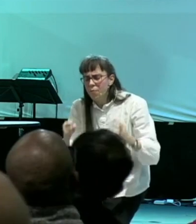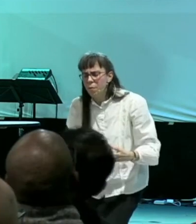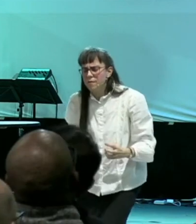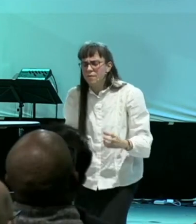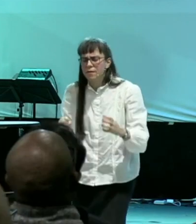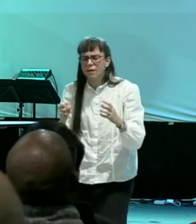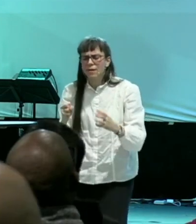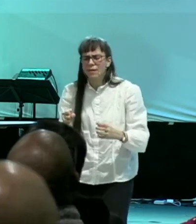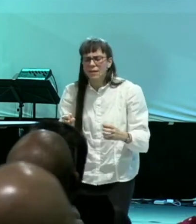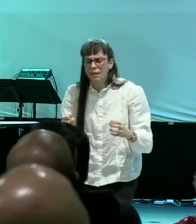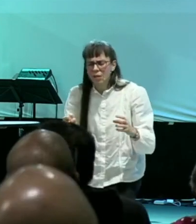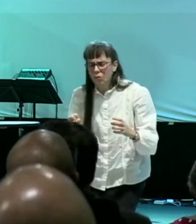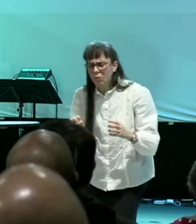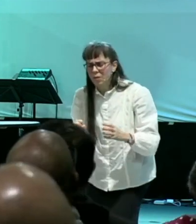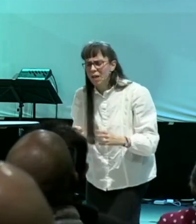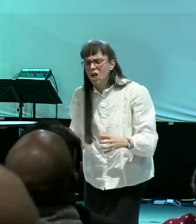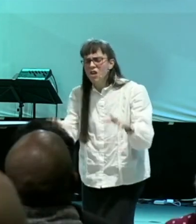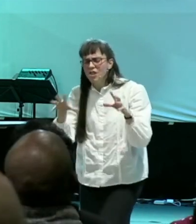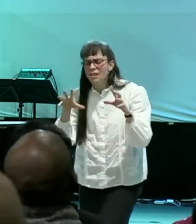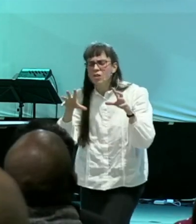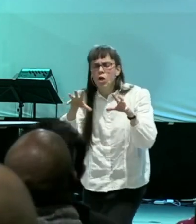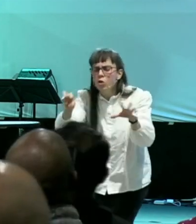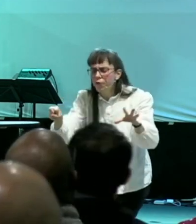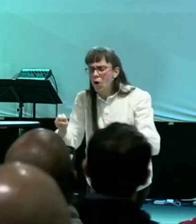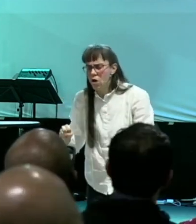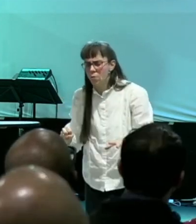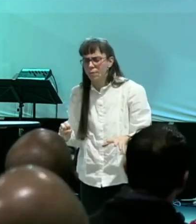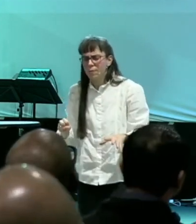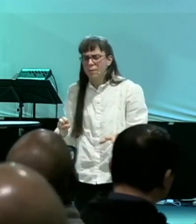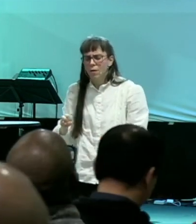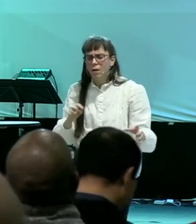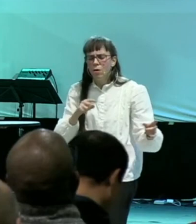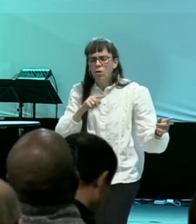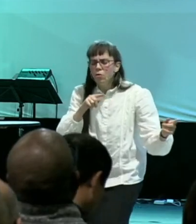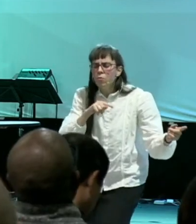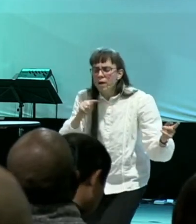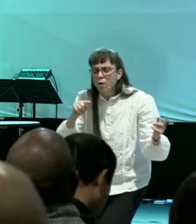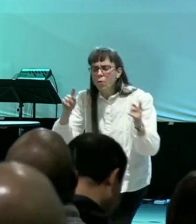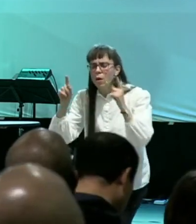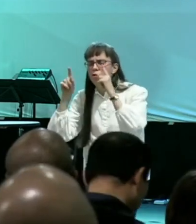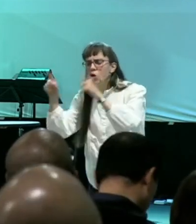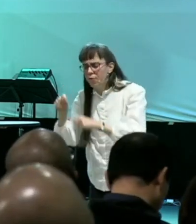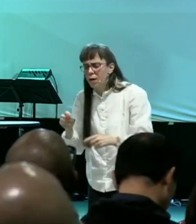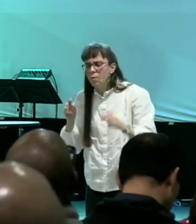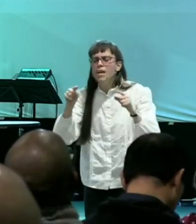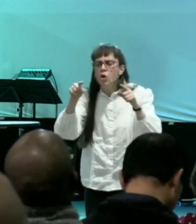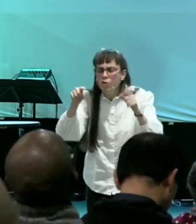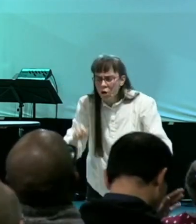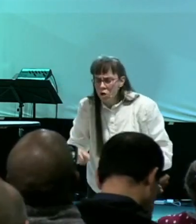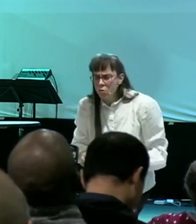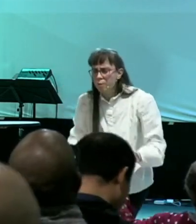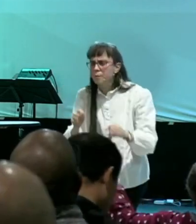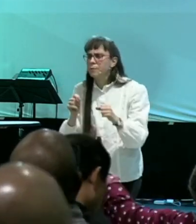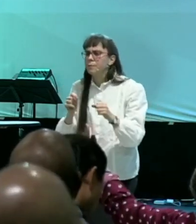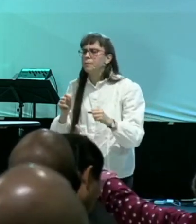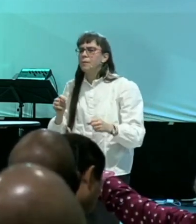doesn't come from us. Dieu t'a cherché. God just looked tu ne l'as for pas you. Cherché, tu ne l'as pas cherché. Dieu you t'a were cherché. Not the one who looked for him. He looked for